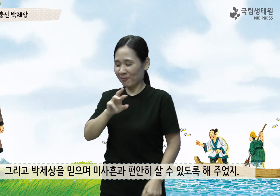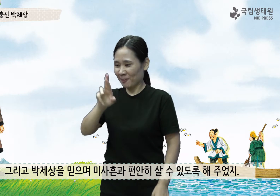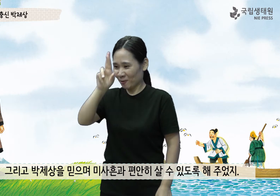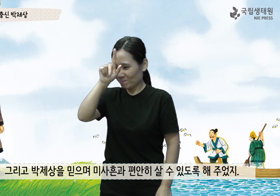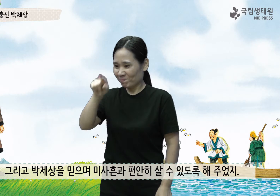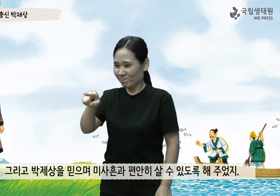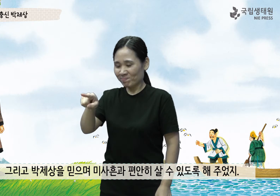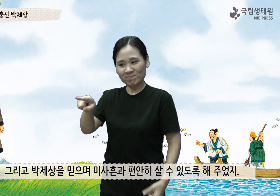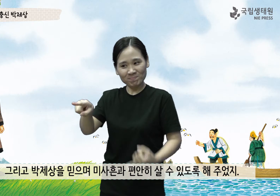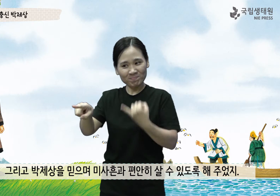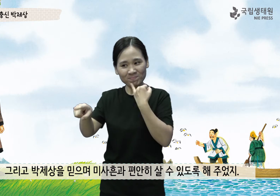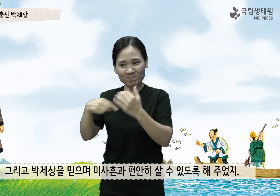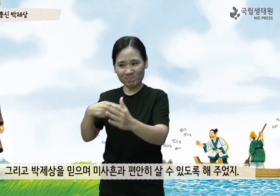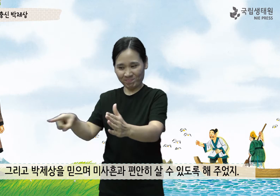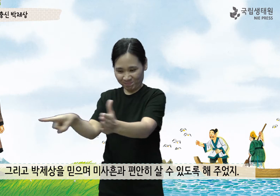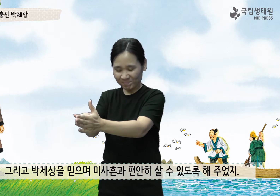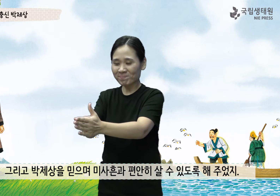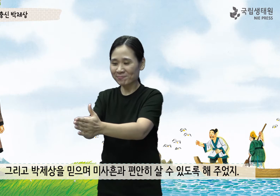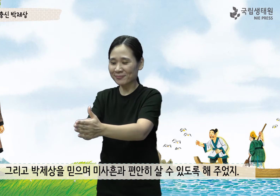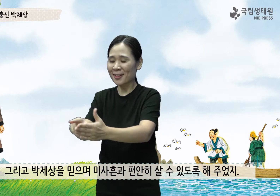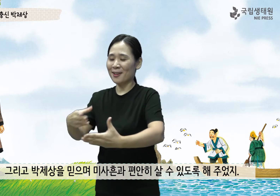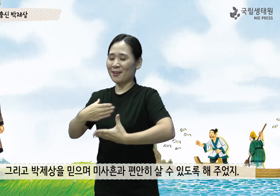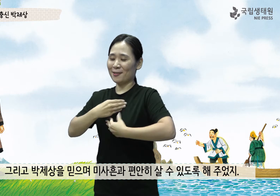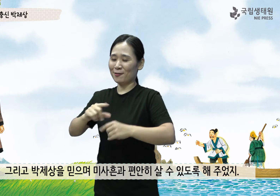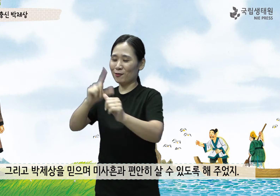편안히 살 수 있도록 해주었지.